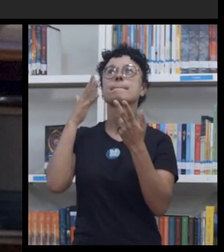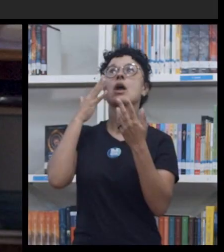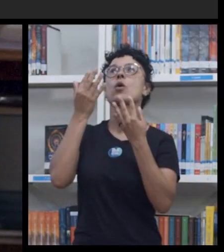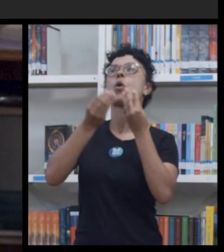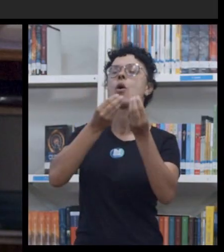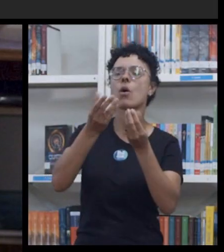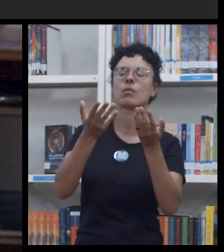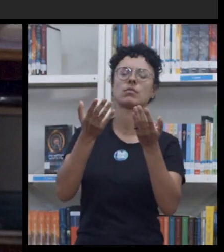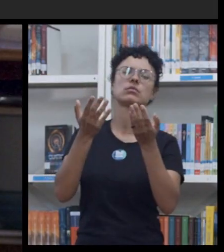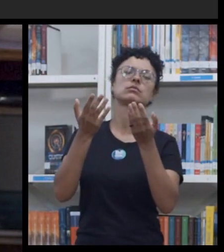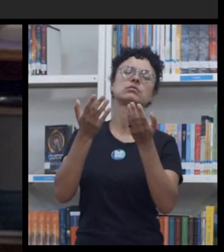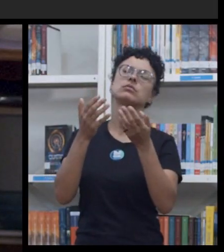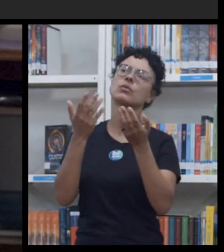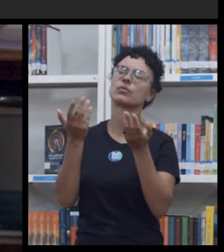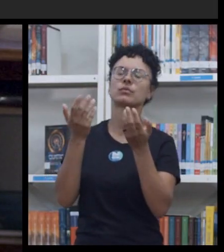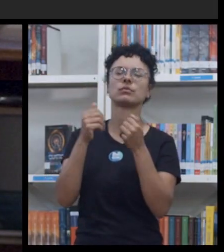penso,